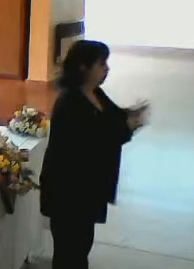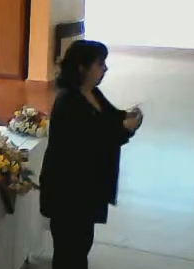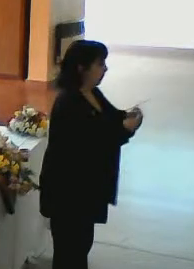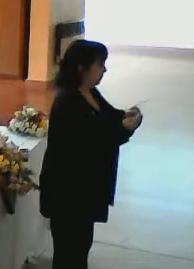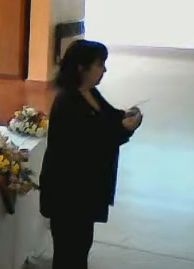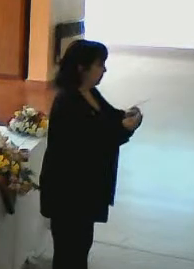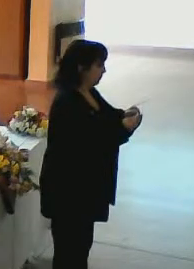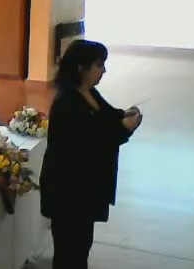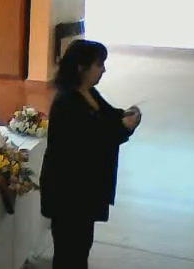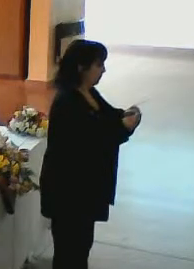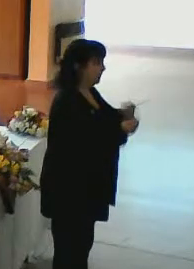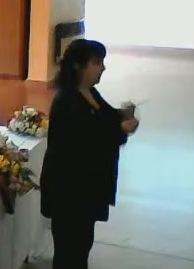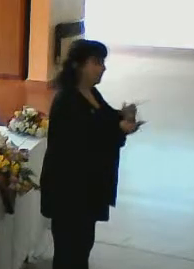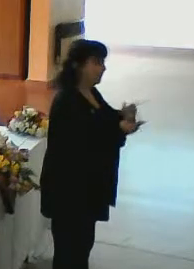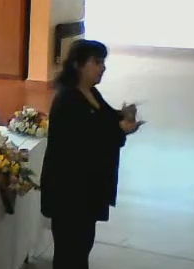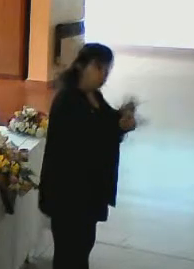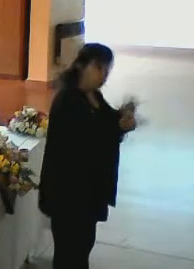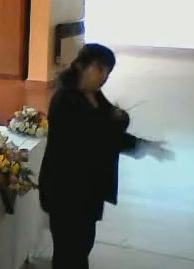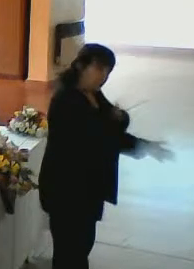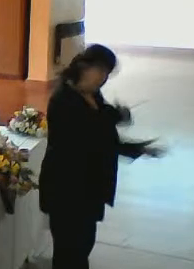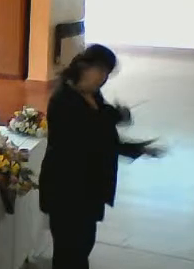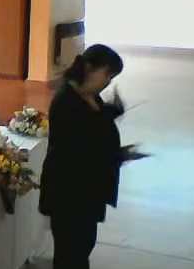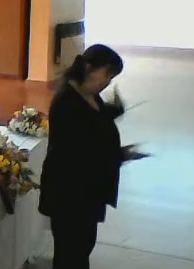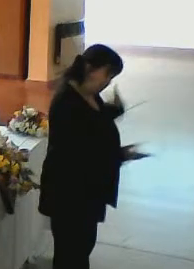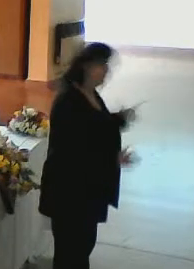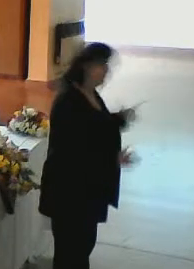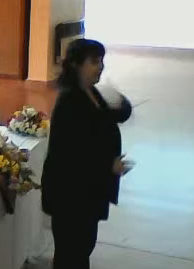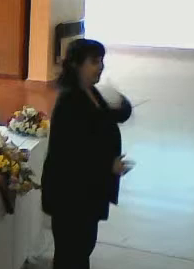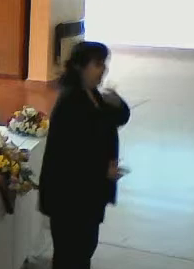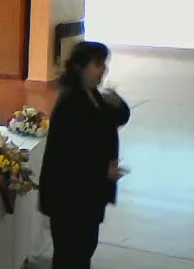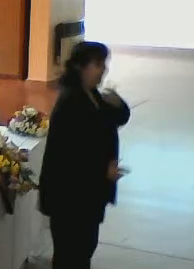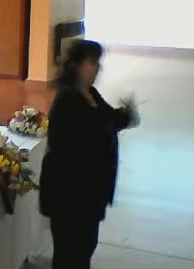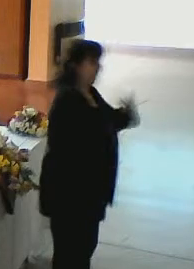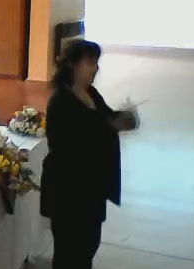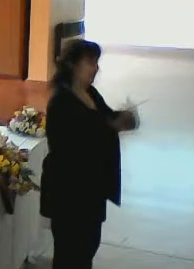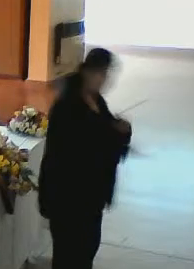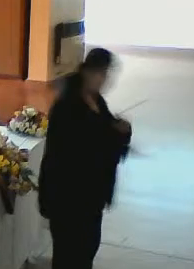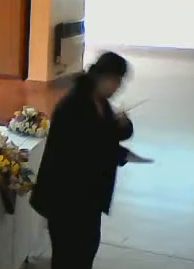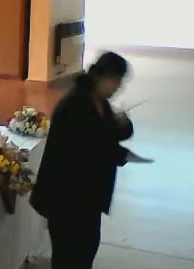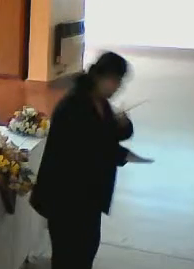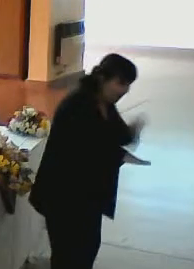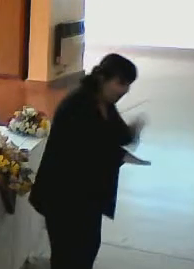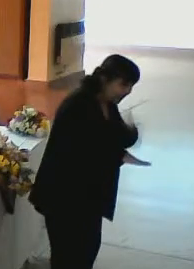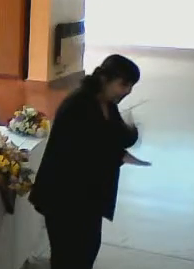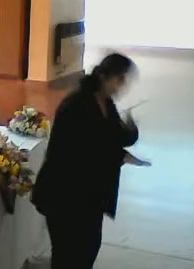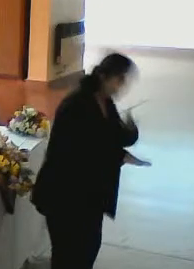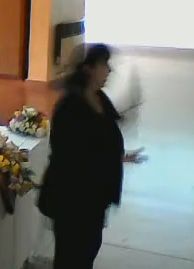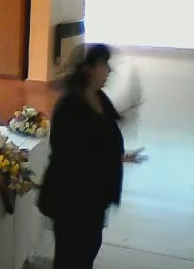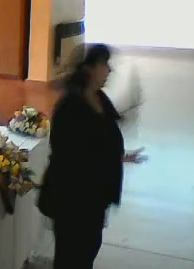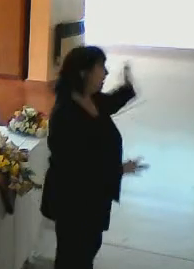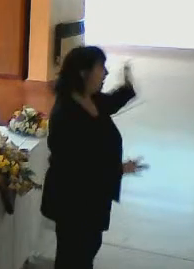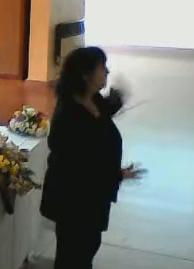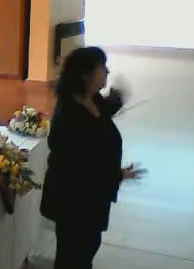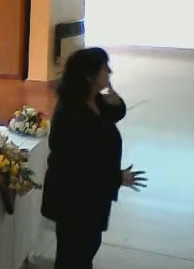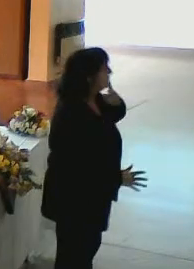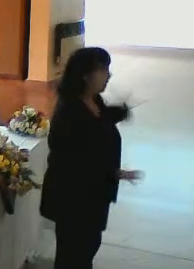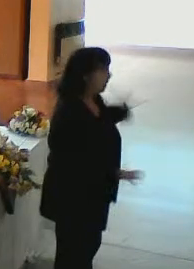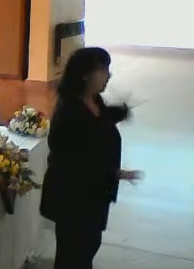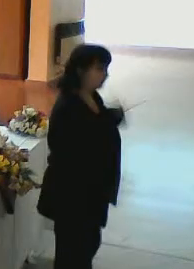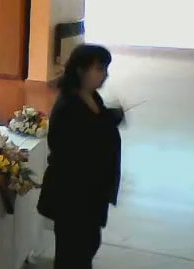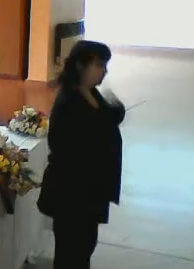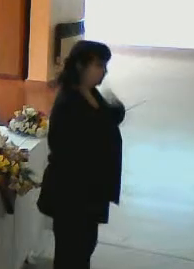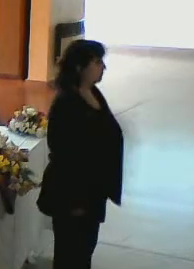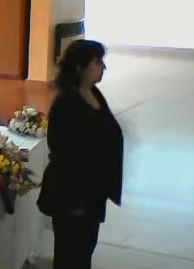profunda. La próxima. Bueno, como les decía, vamos interrogando todo. Generalmente en el área